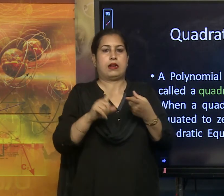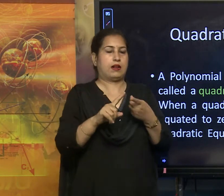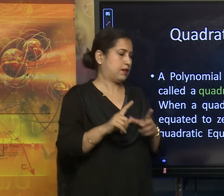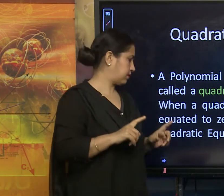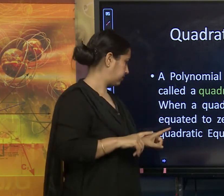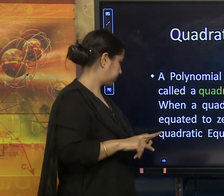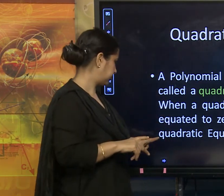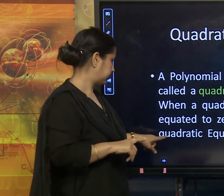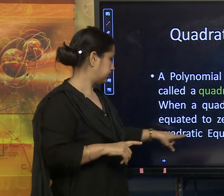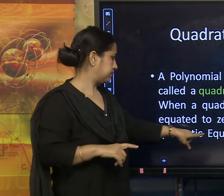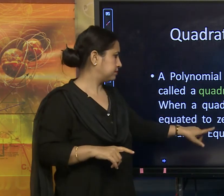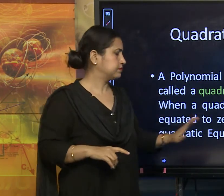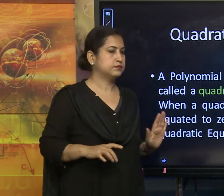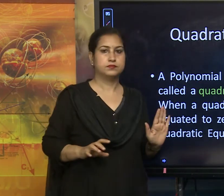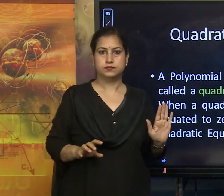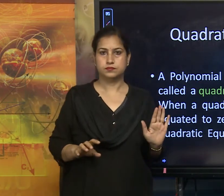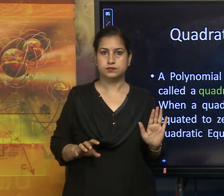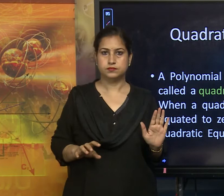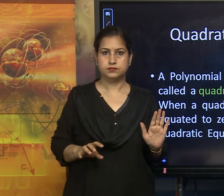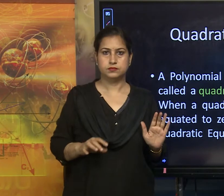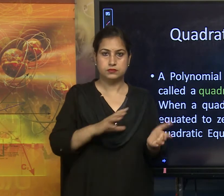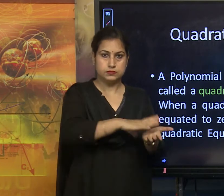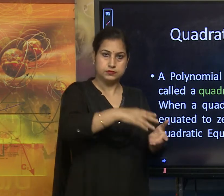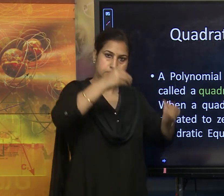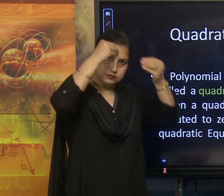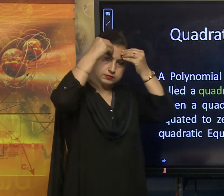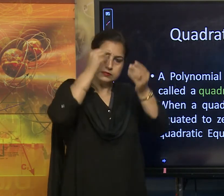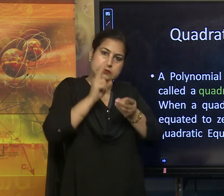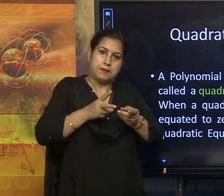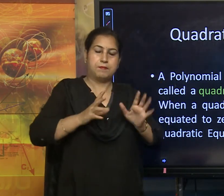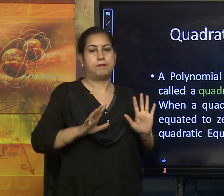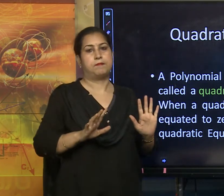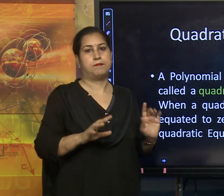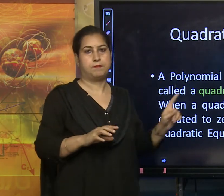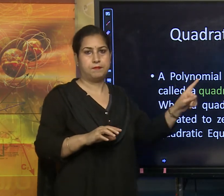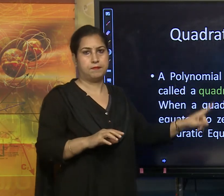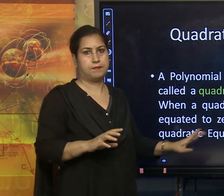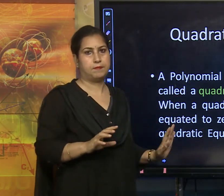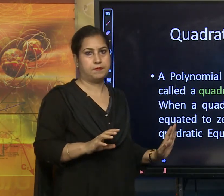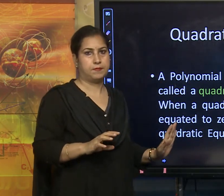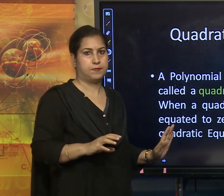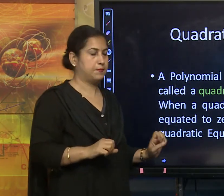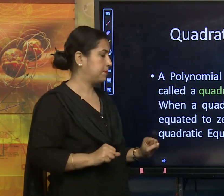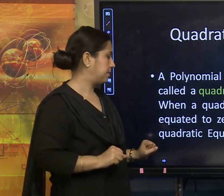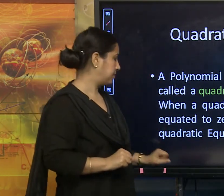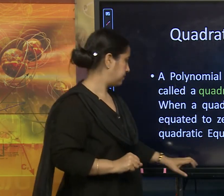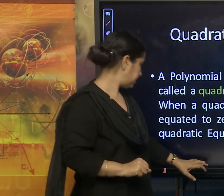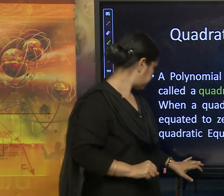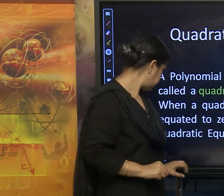अर्थात 0 के बराबर रख करके हम उसको हल करते हैं, तो इसको क्वाड्रेटिक इक्वेशन कहा जाता है।